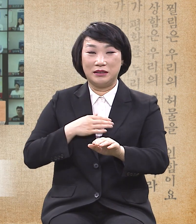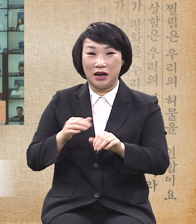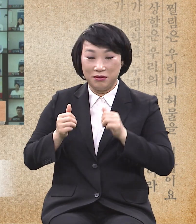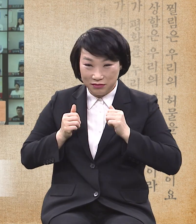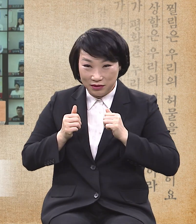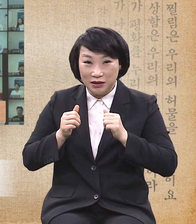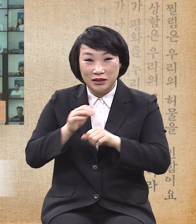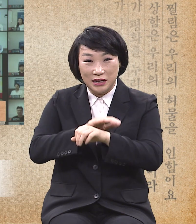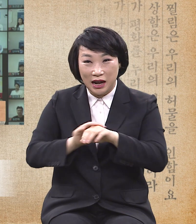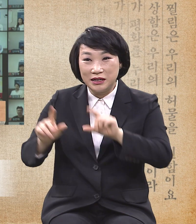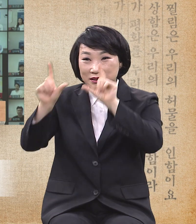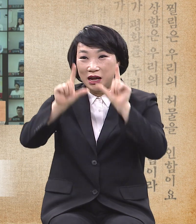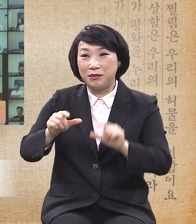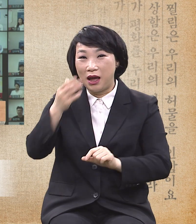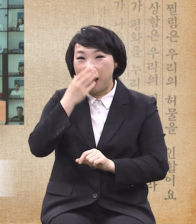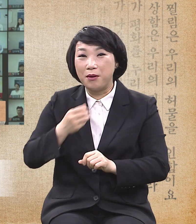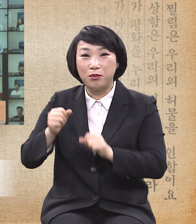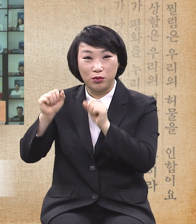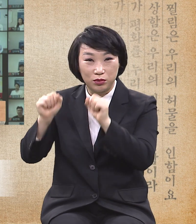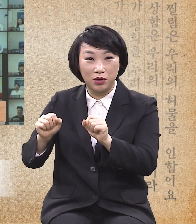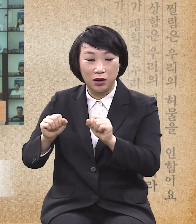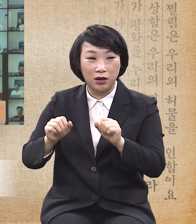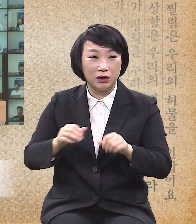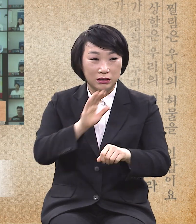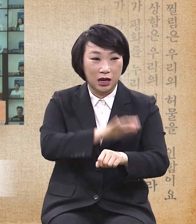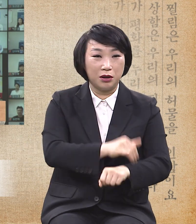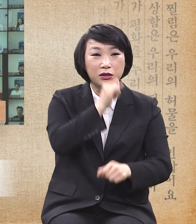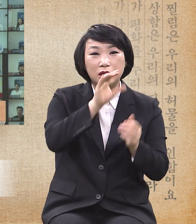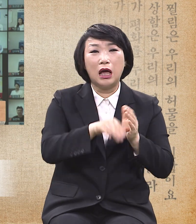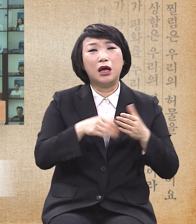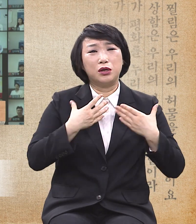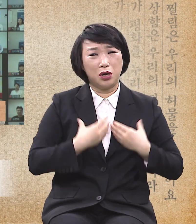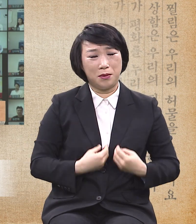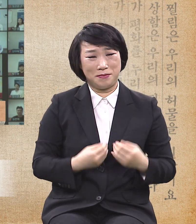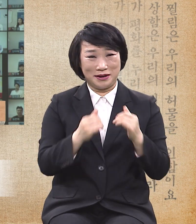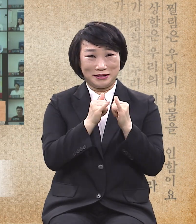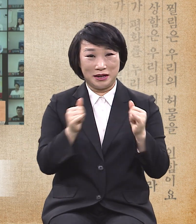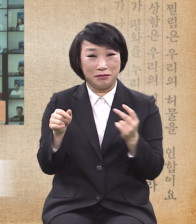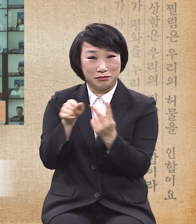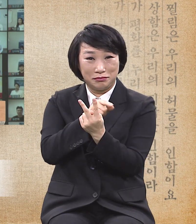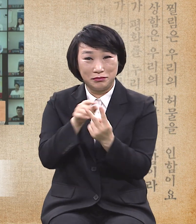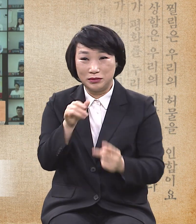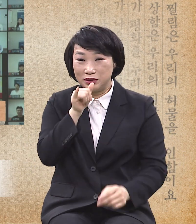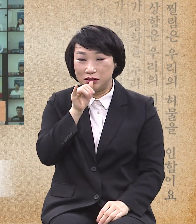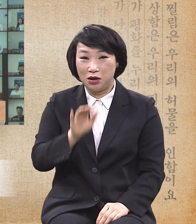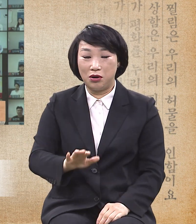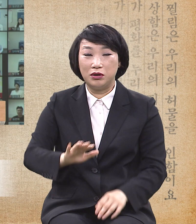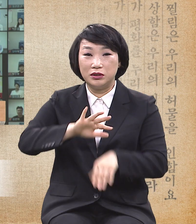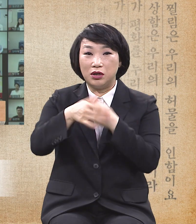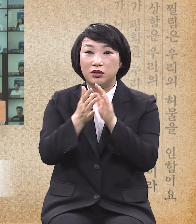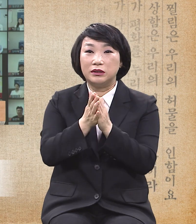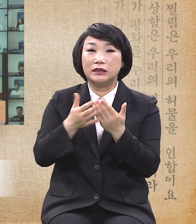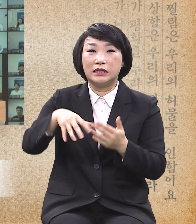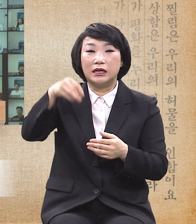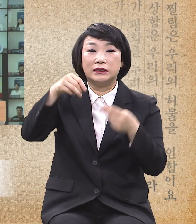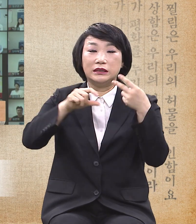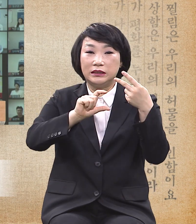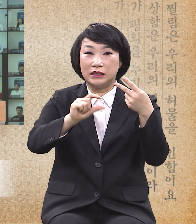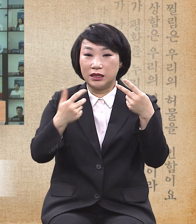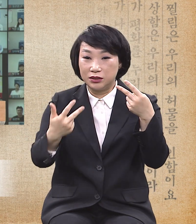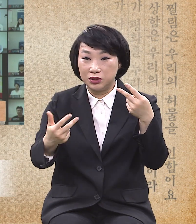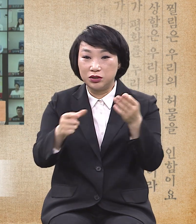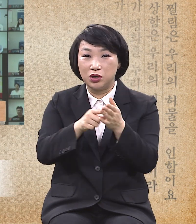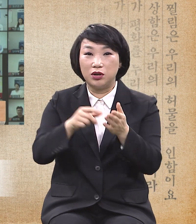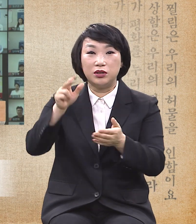행복한 존재요 잘못하면 절망적인 존재입니다. 창세기 2장 7절에